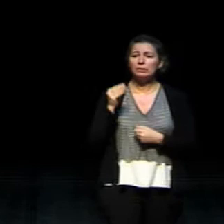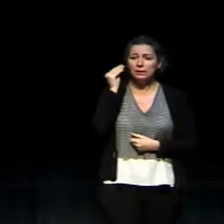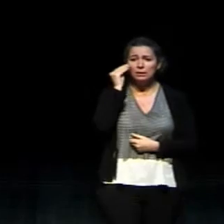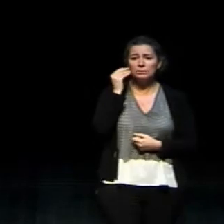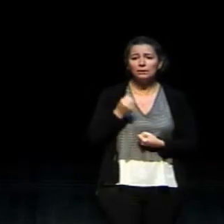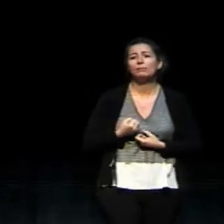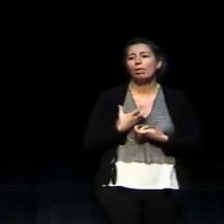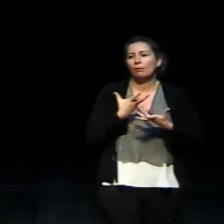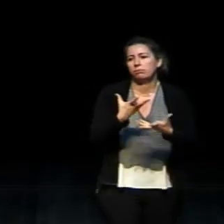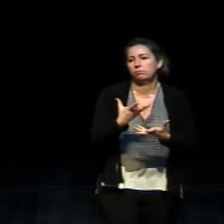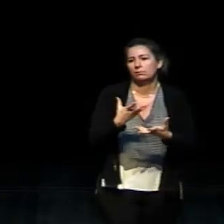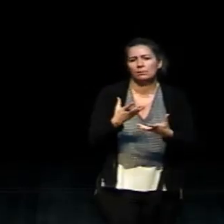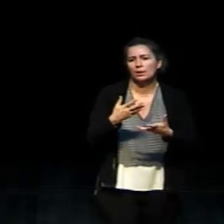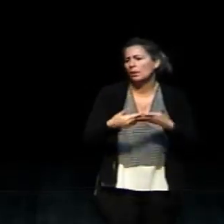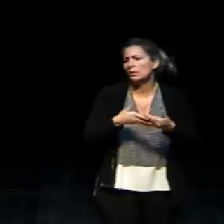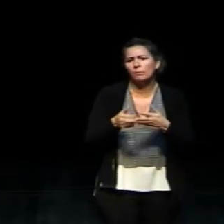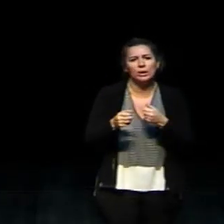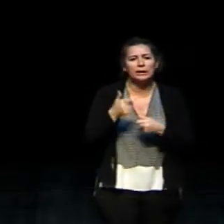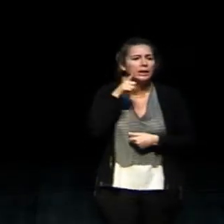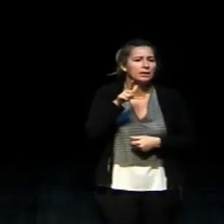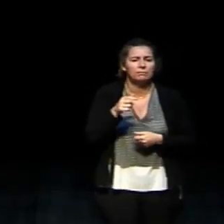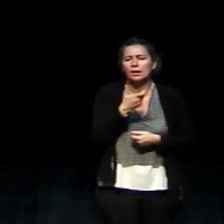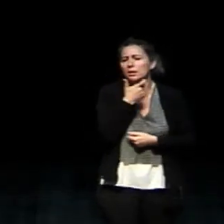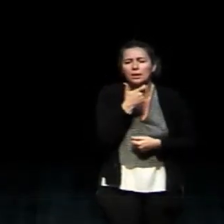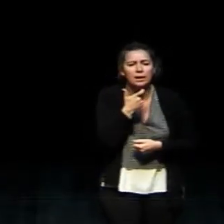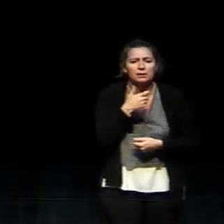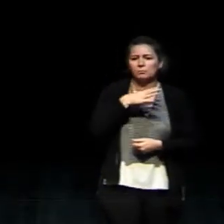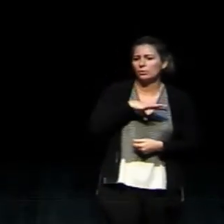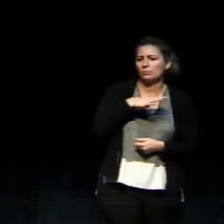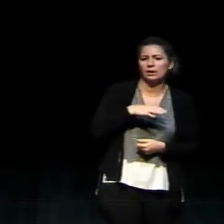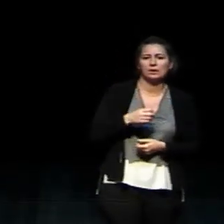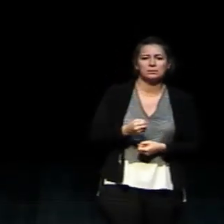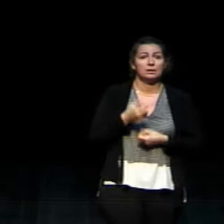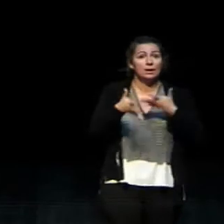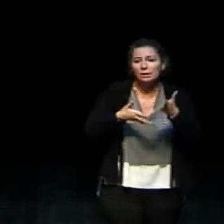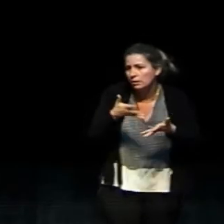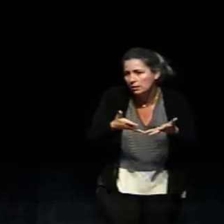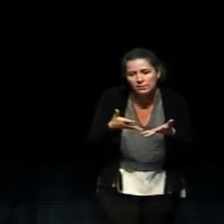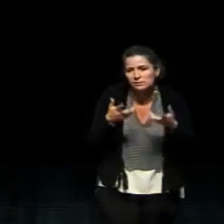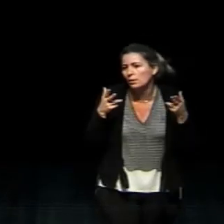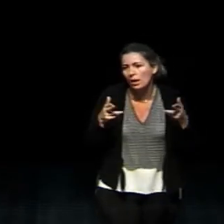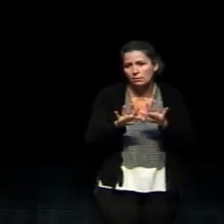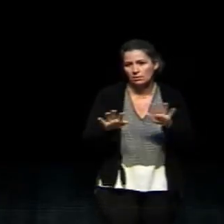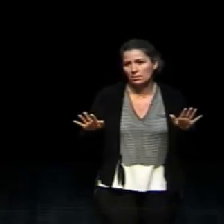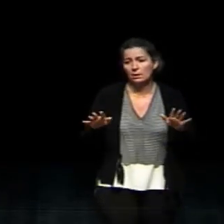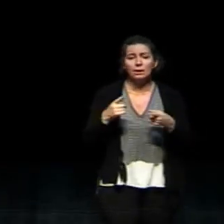saber se esforçar e trabalhar isso no seu aluno para que ele consiga produzir, seja lá o inglês, o português, a Libras,